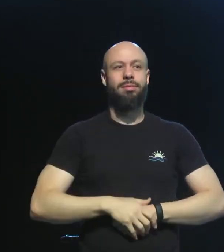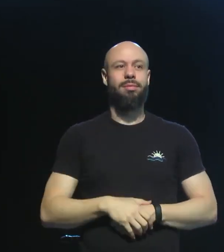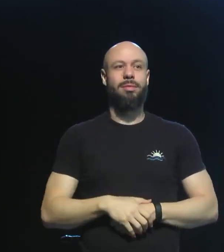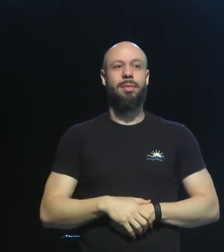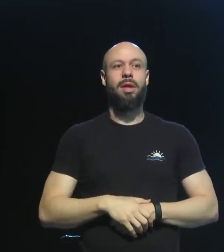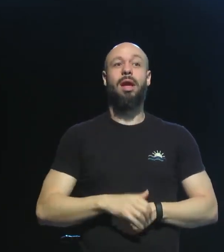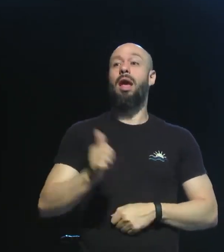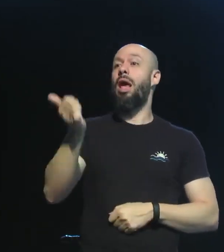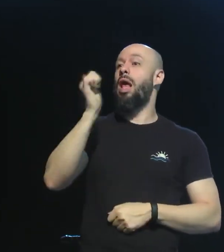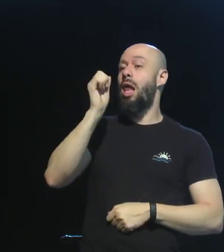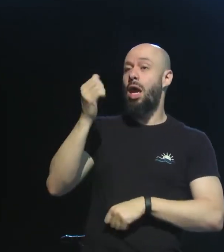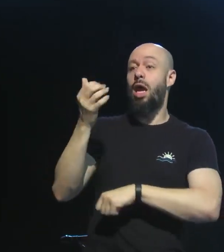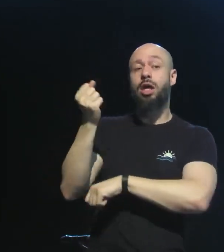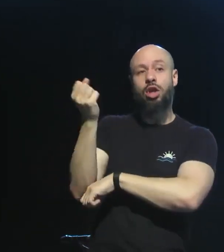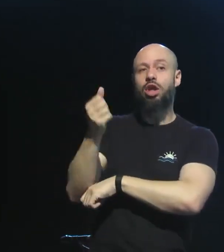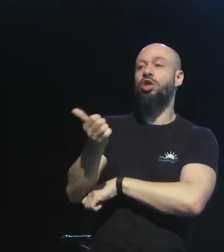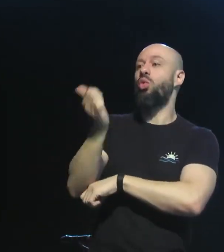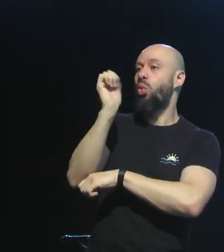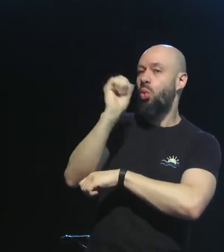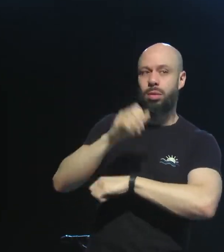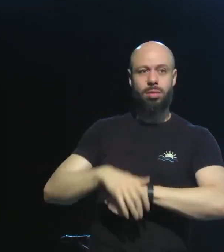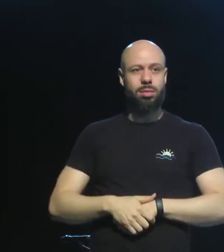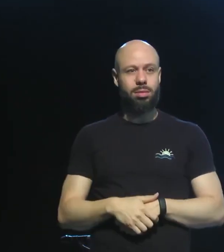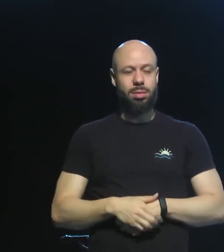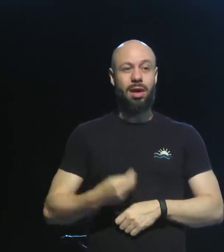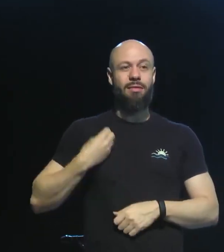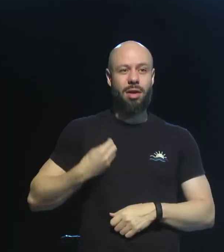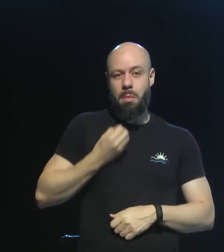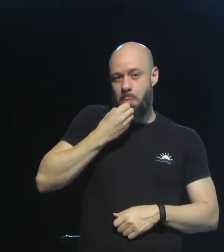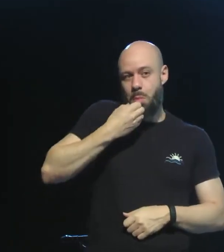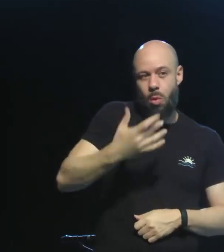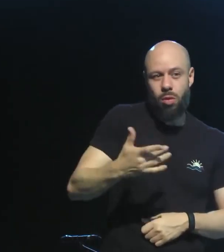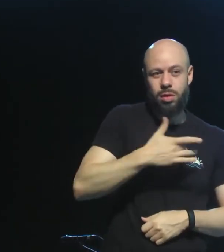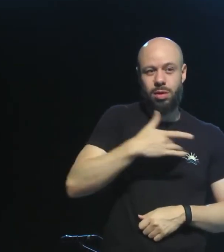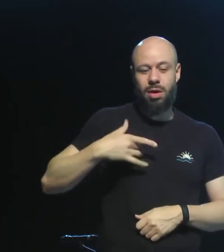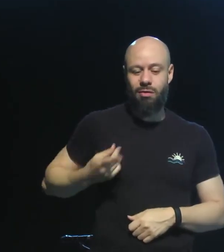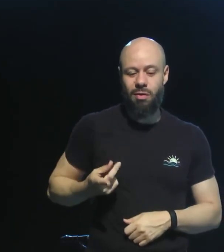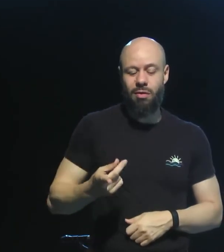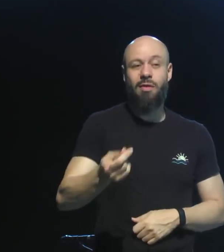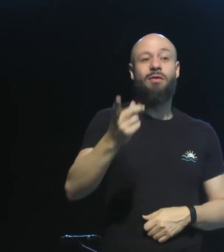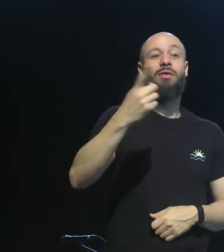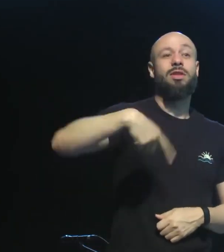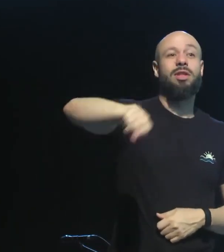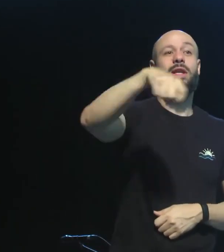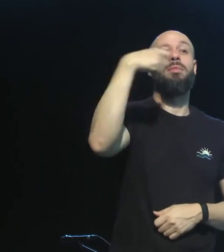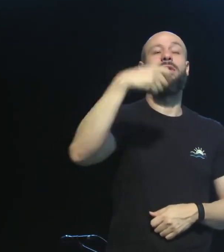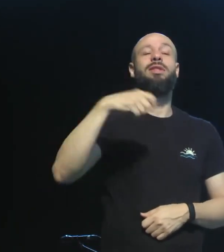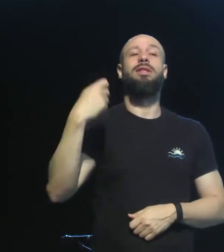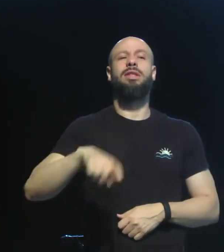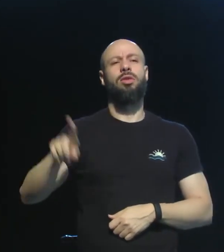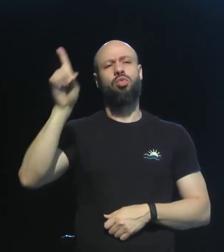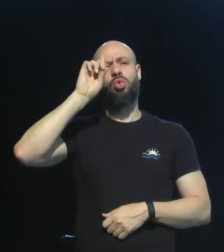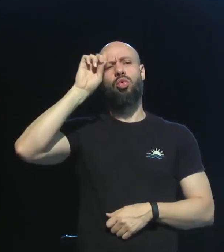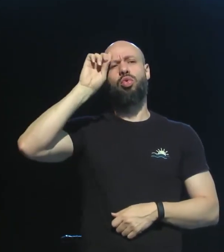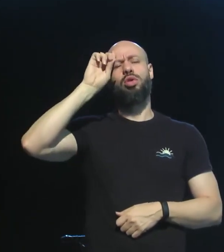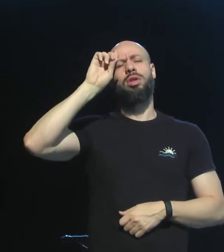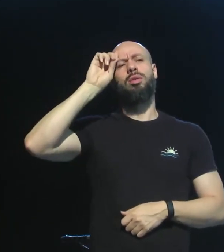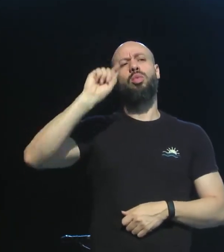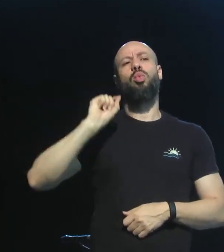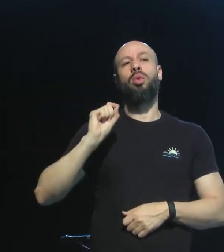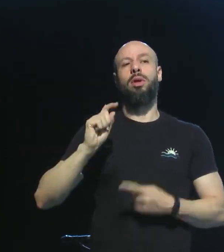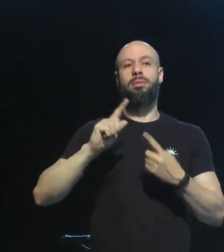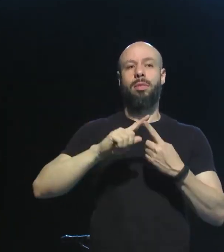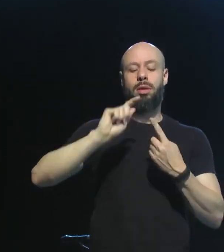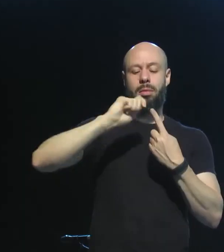leite. Se você quer viver uma vida boa e uma vida longa, você precisa todos os dias comer